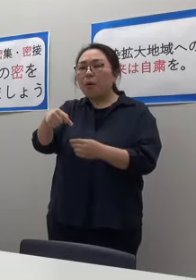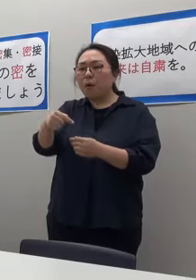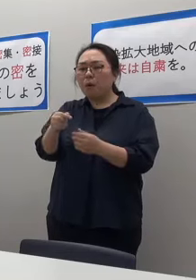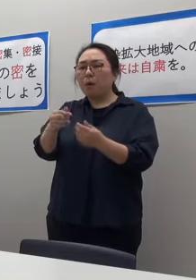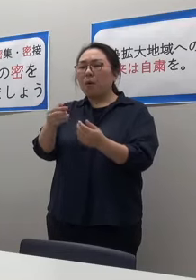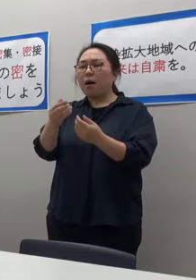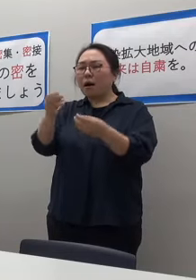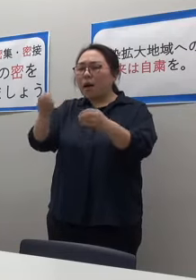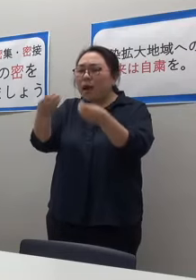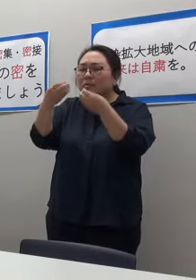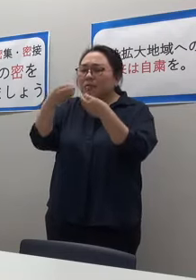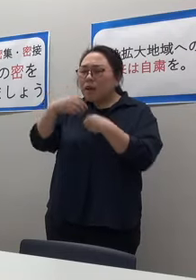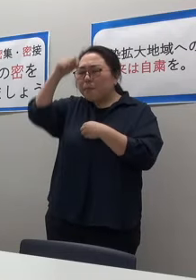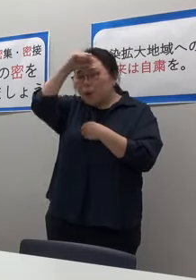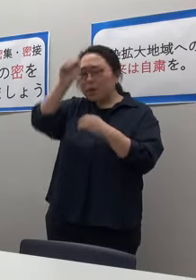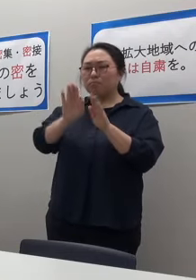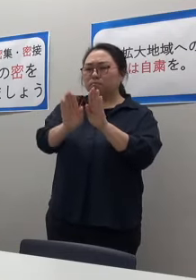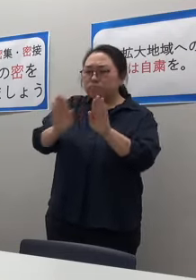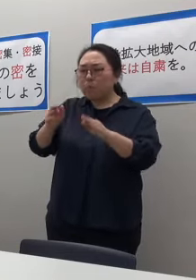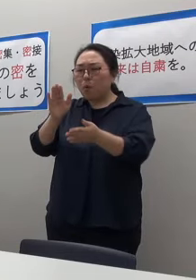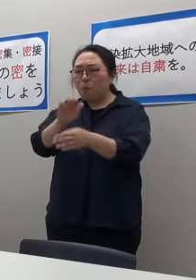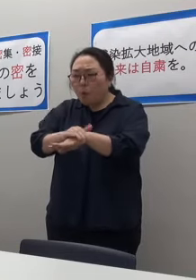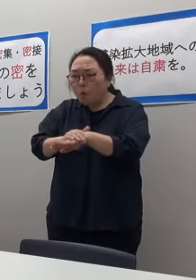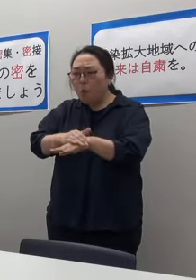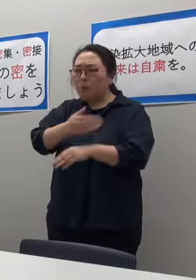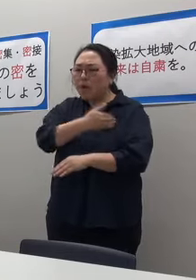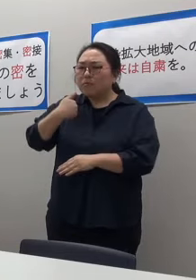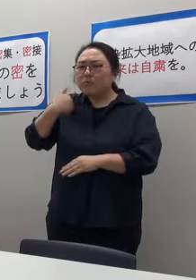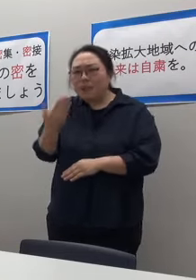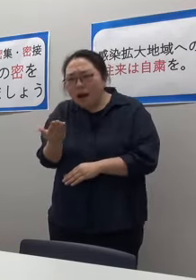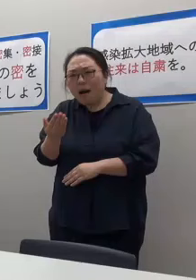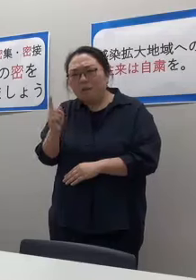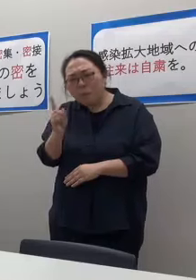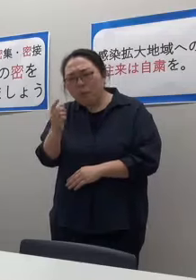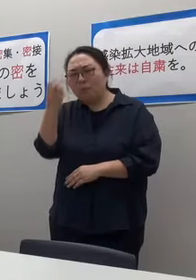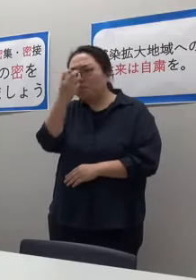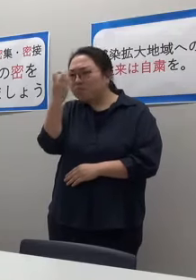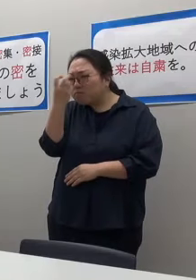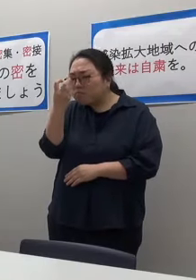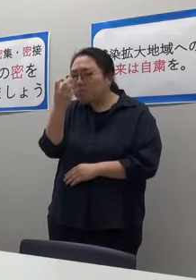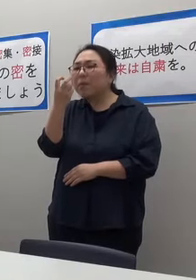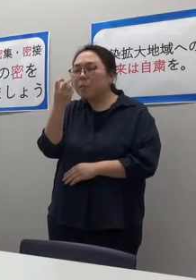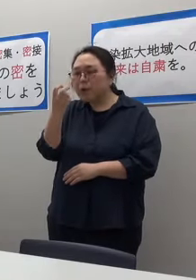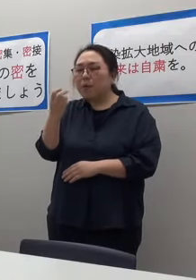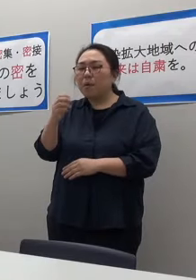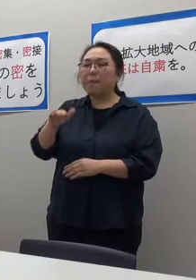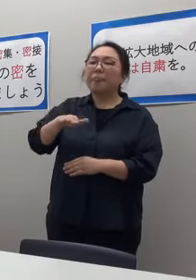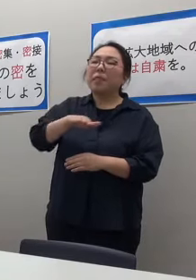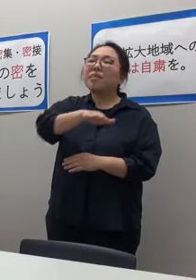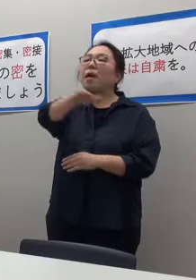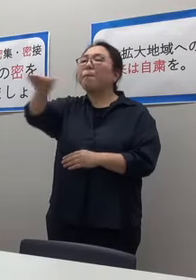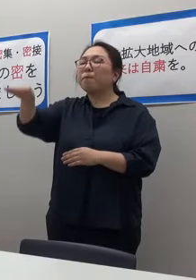か改めて確認が必要であると考えておりますが、市内のすべての事業所に注意